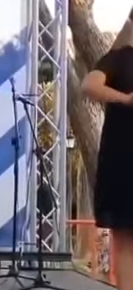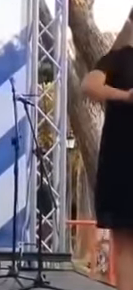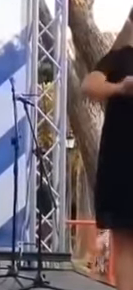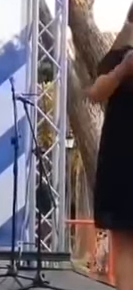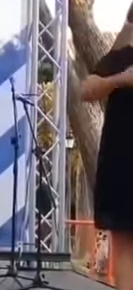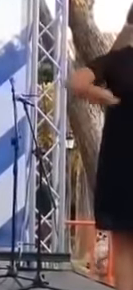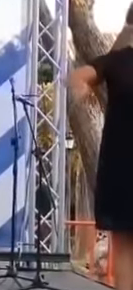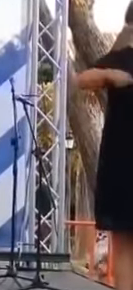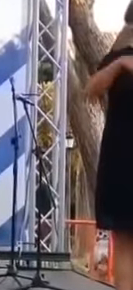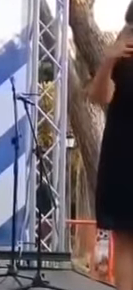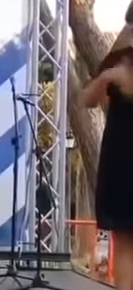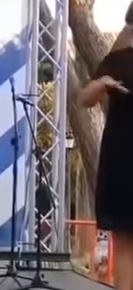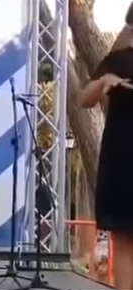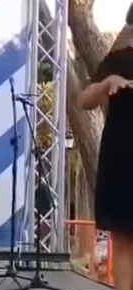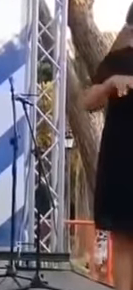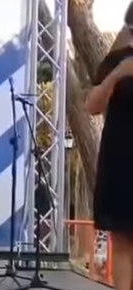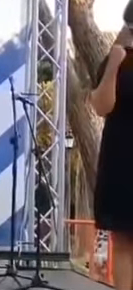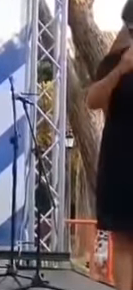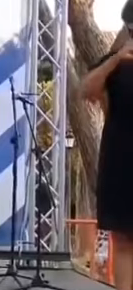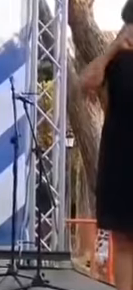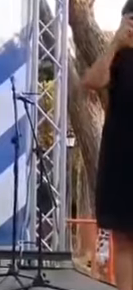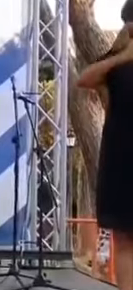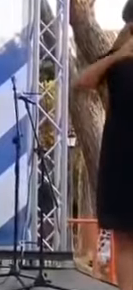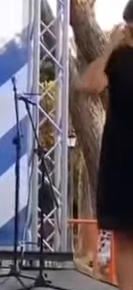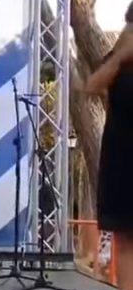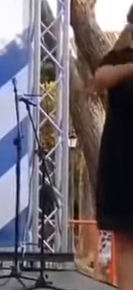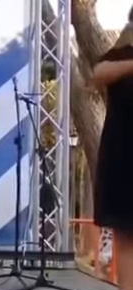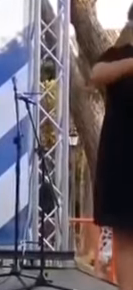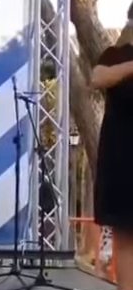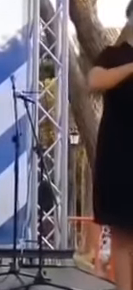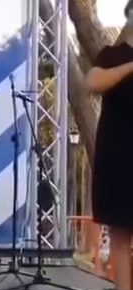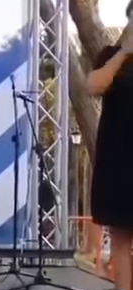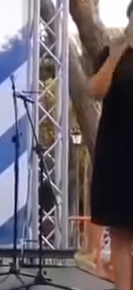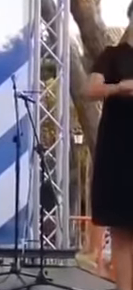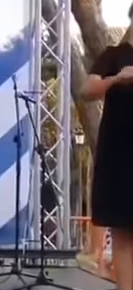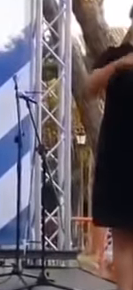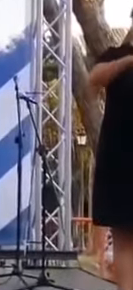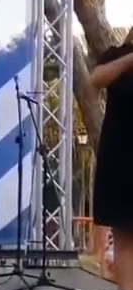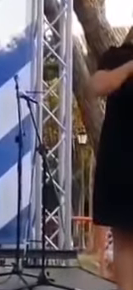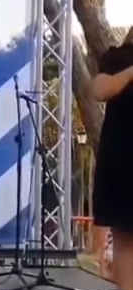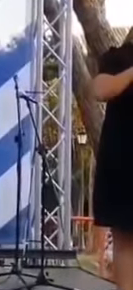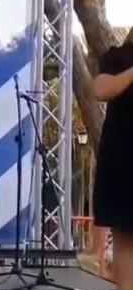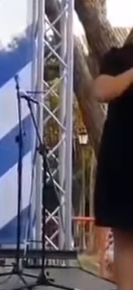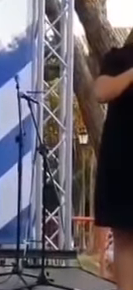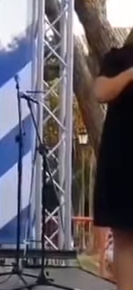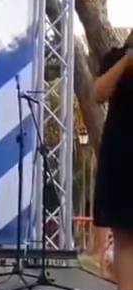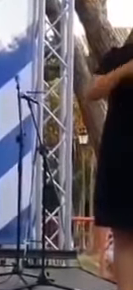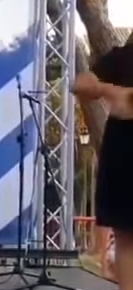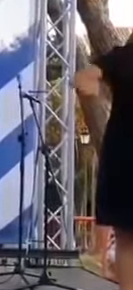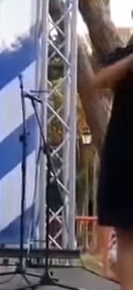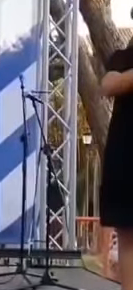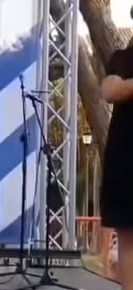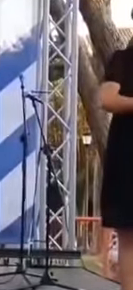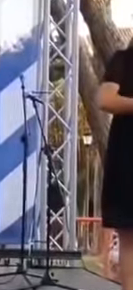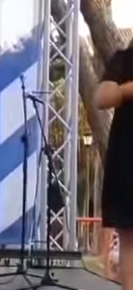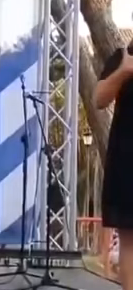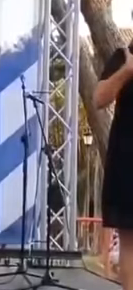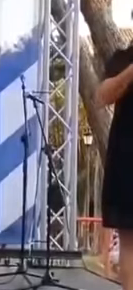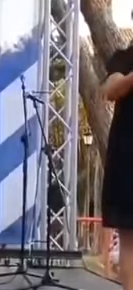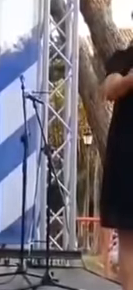abbiamo stretto i denti, siamo andati avanti, abbiamo sacrificato tutto quello che potevamo sacrificare del nostro tempo, delle